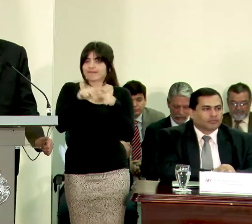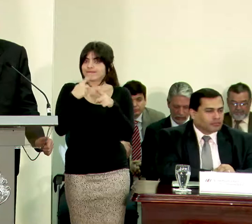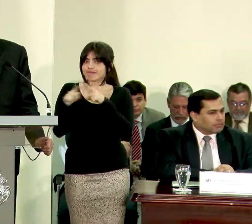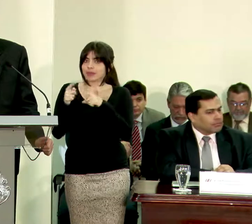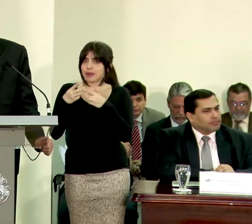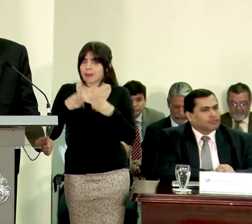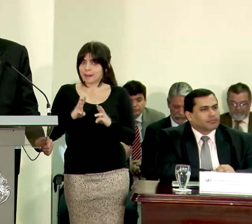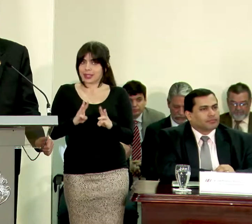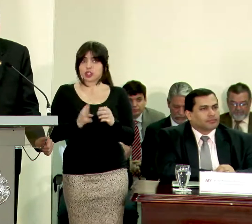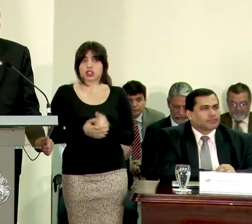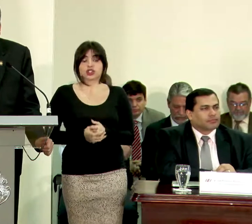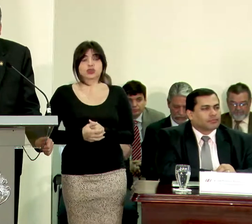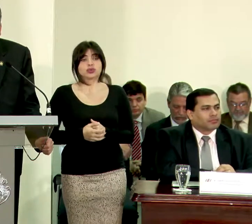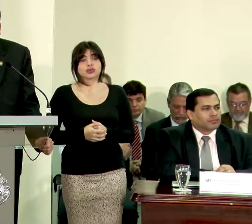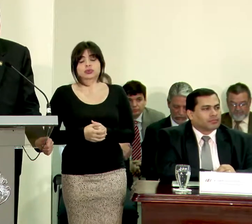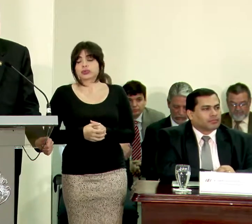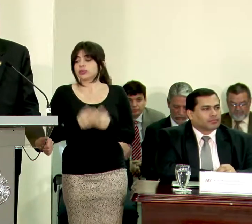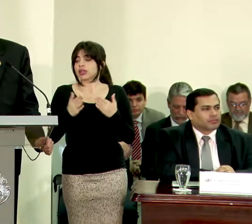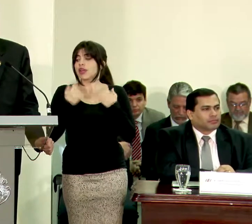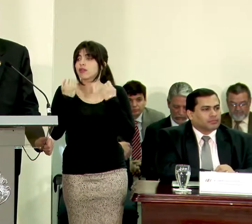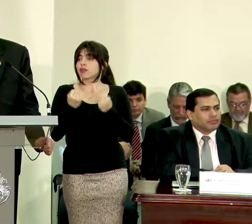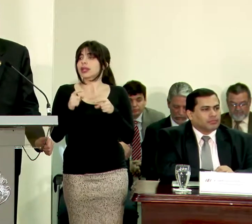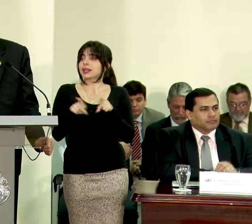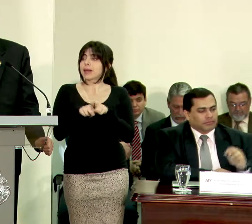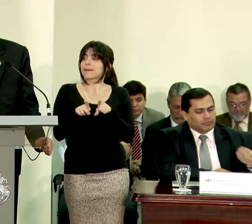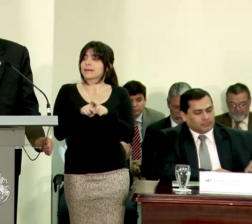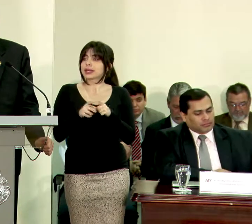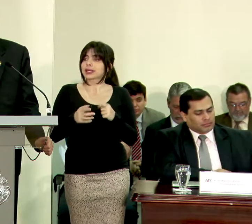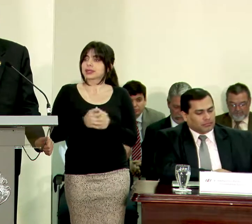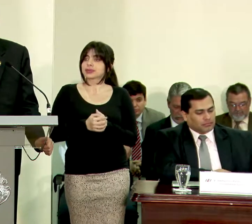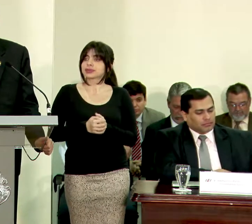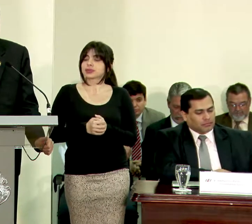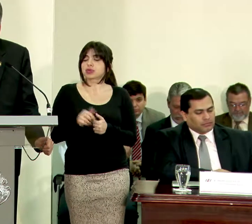de medidas. Se fortalecen también